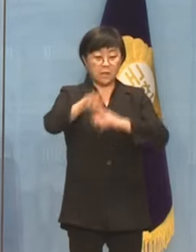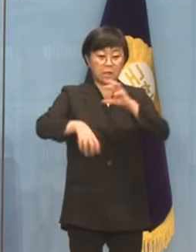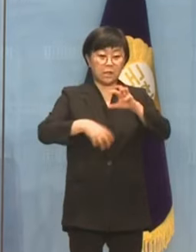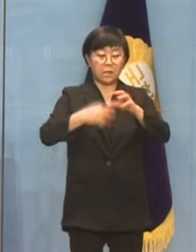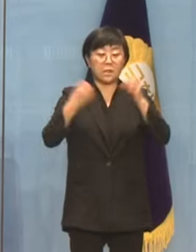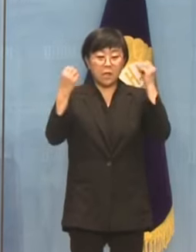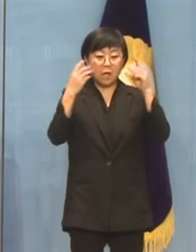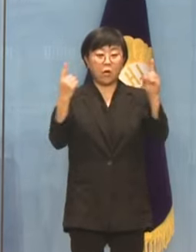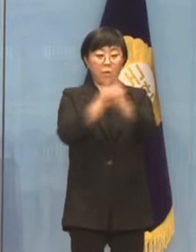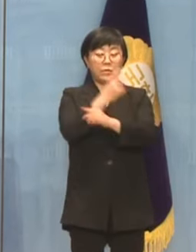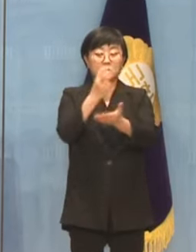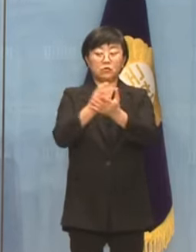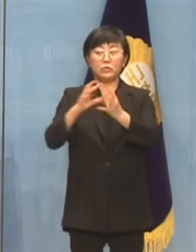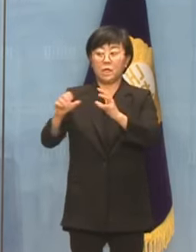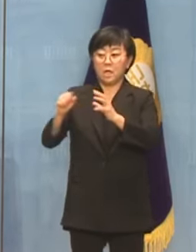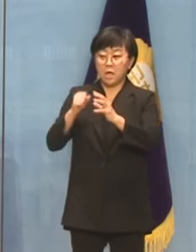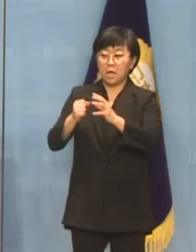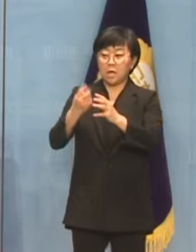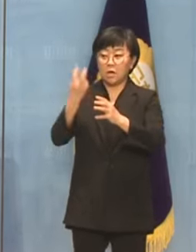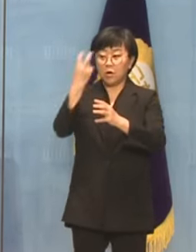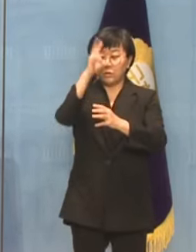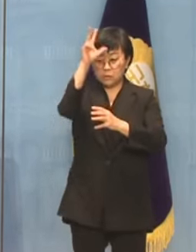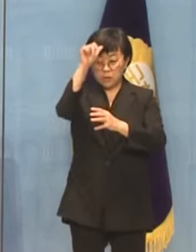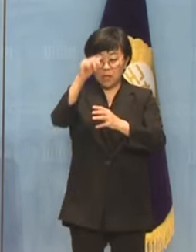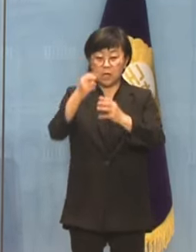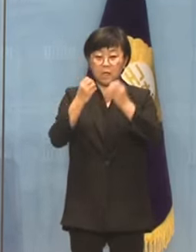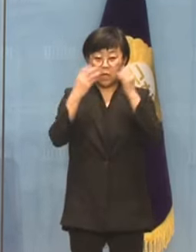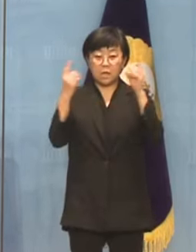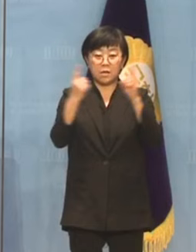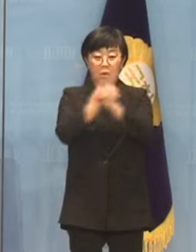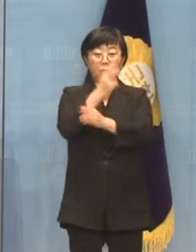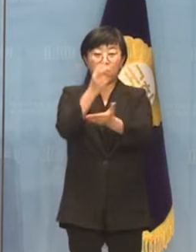때에도 국민의힘은 검찰개혁법을